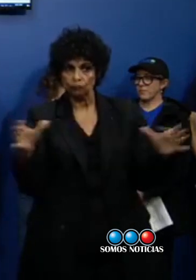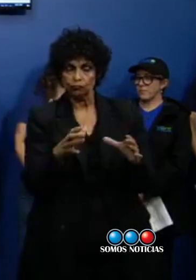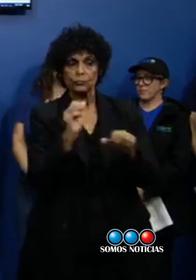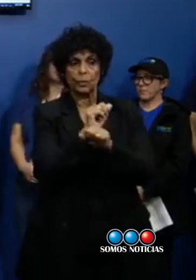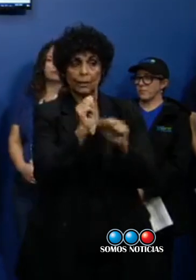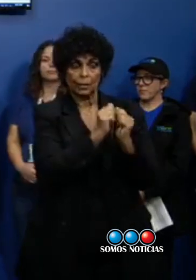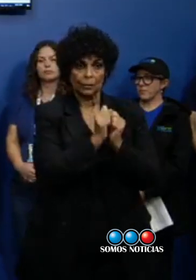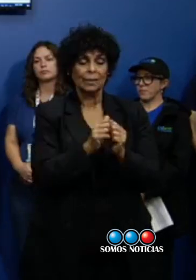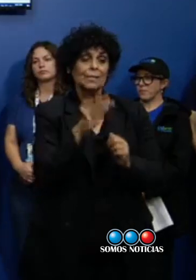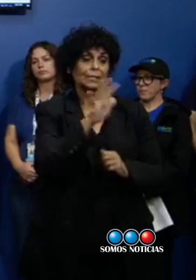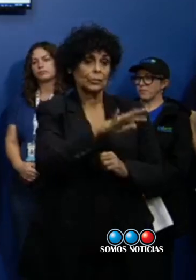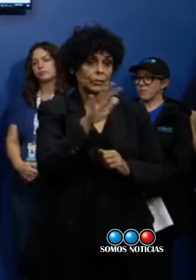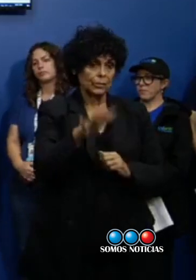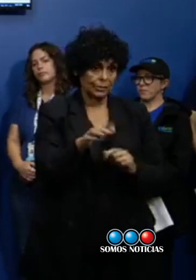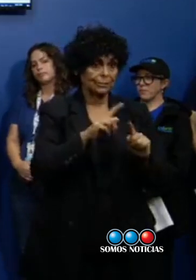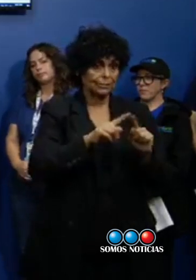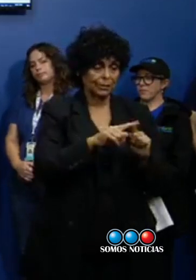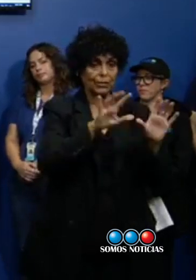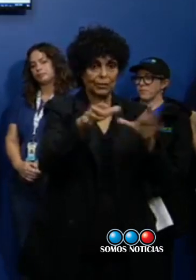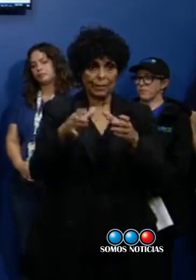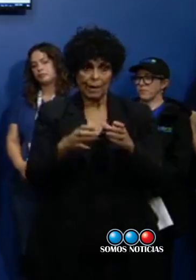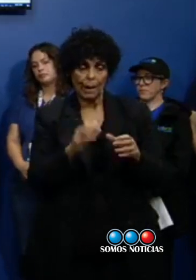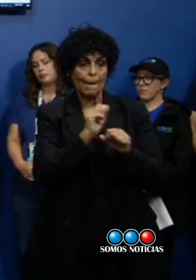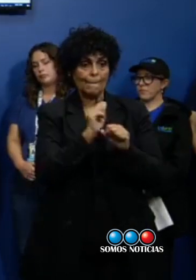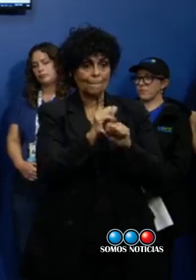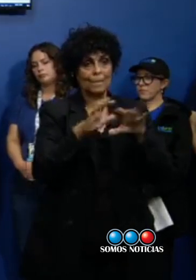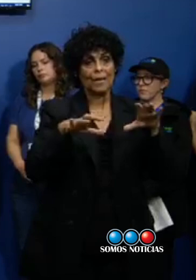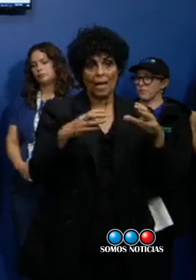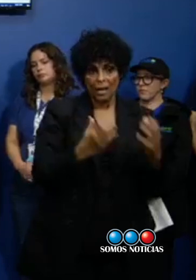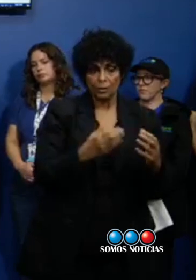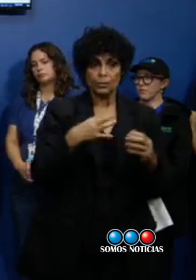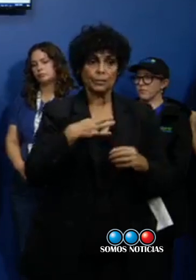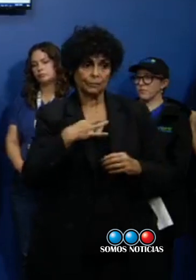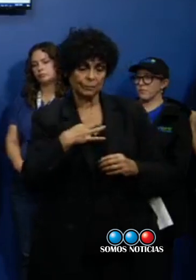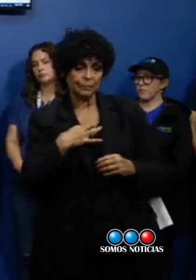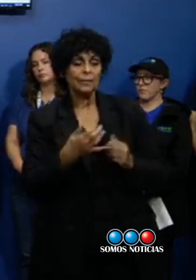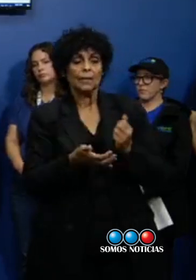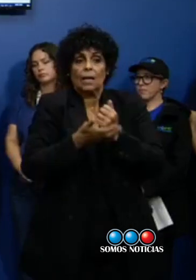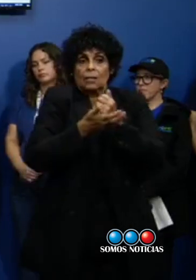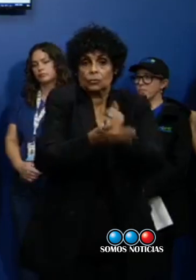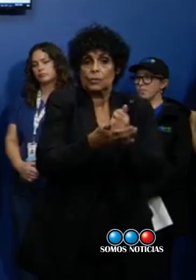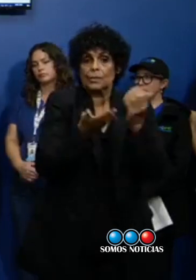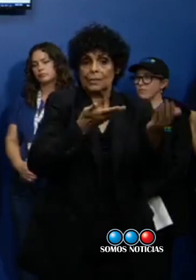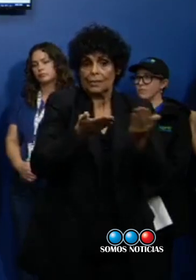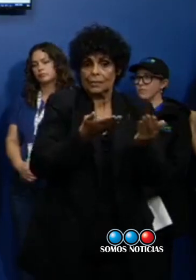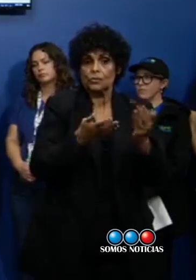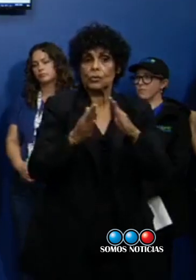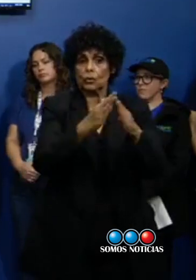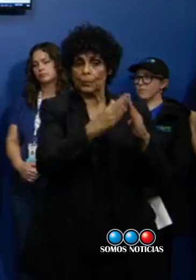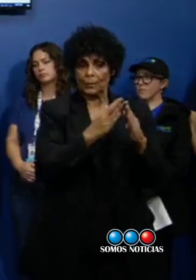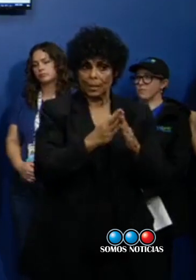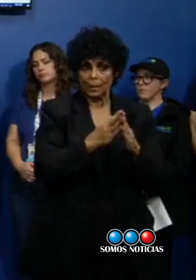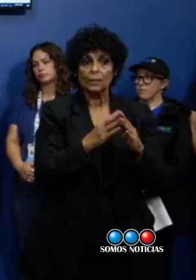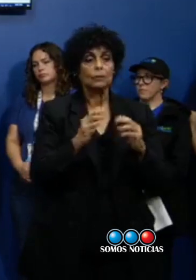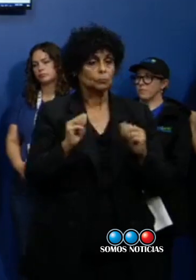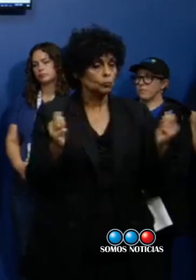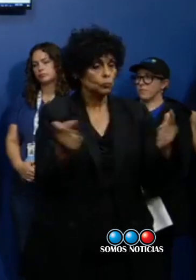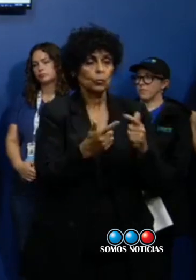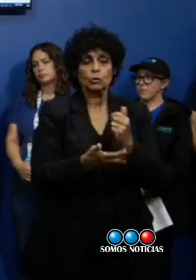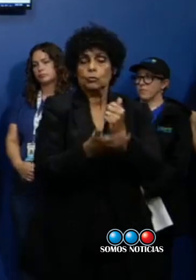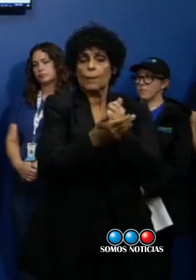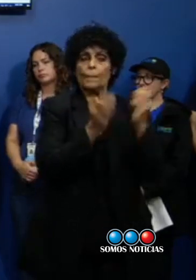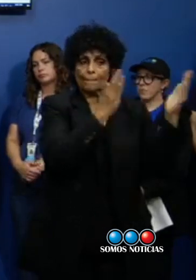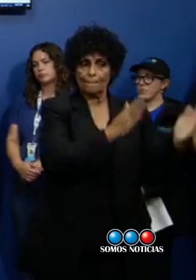55 oficiales y empleados civiles de la de la unidad de servicios a la comunidad ayudaron en la